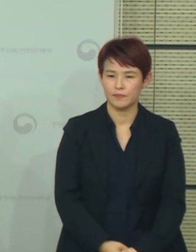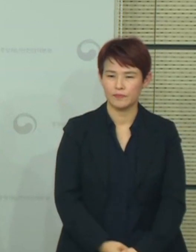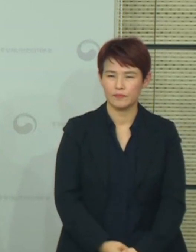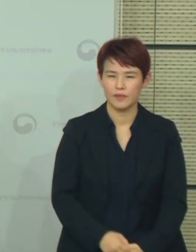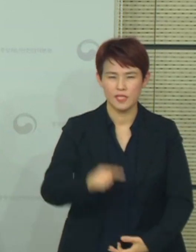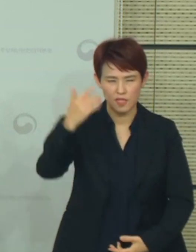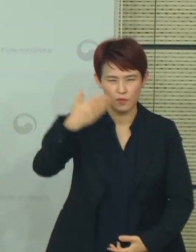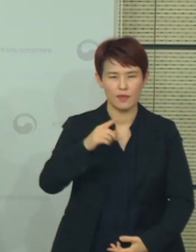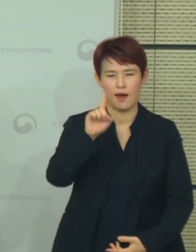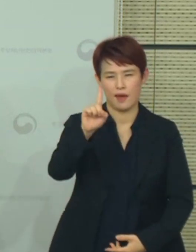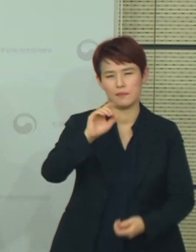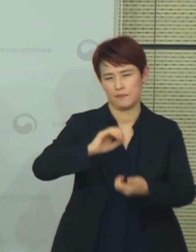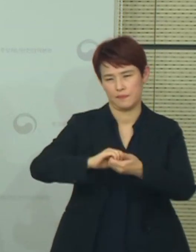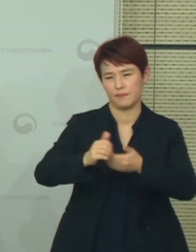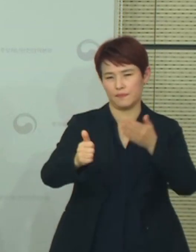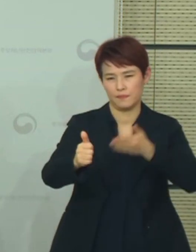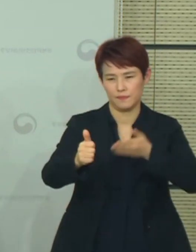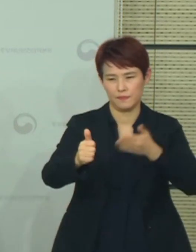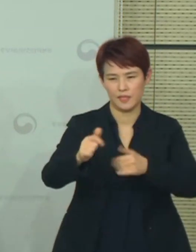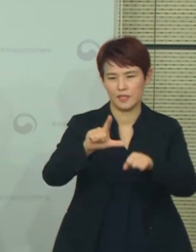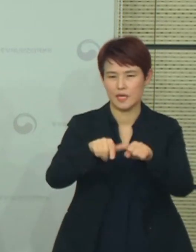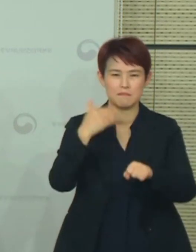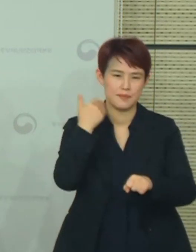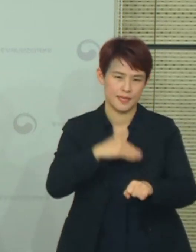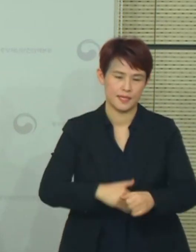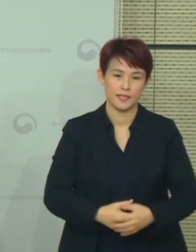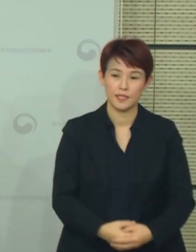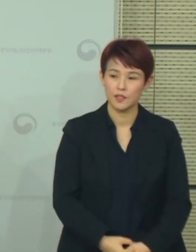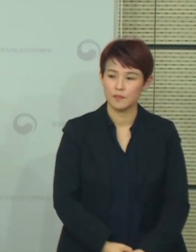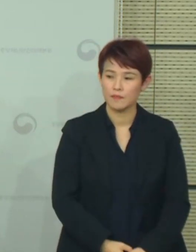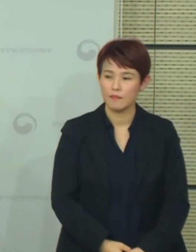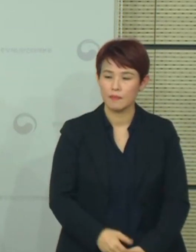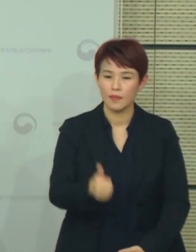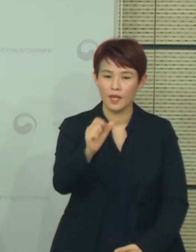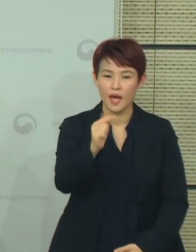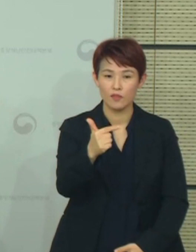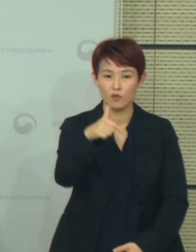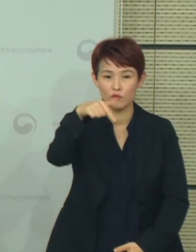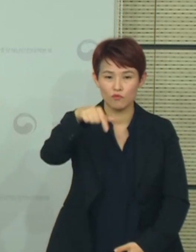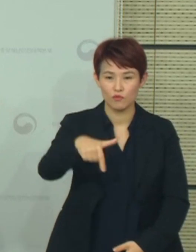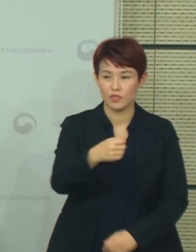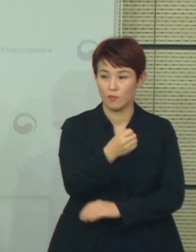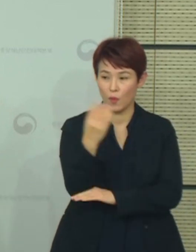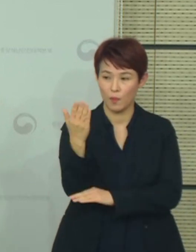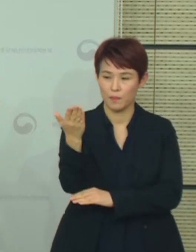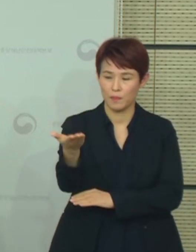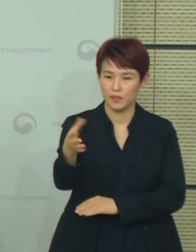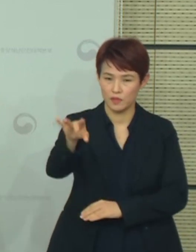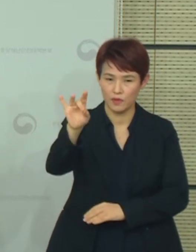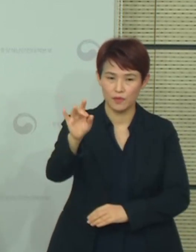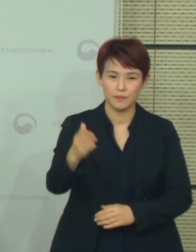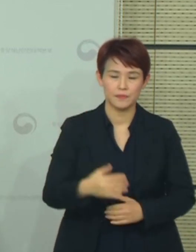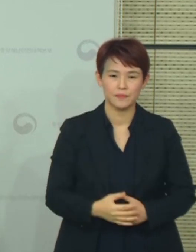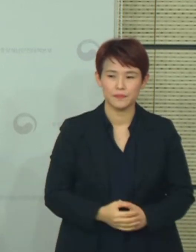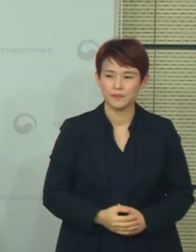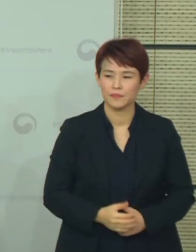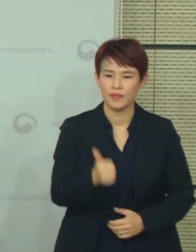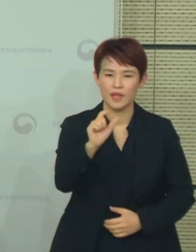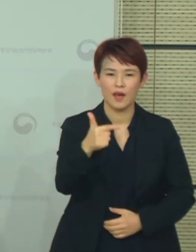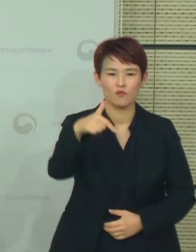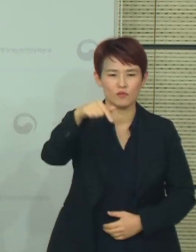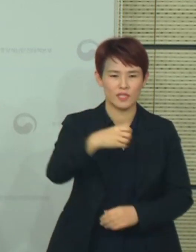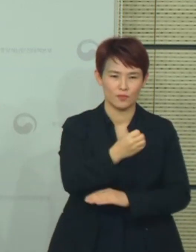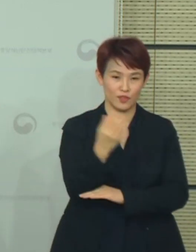한 가지씩으로만 좀 대신 부탁을 드리겠습니다. 한국일보 기자님 순으로 받도록 하겠습니다. 네, 안녕하세요. 저